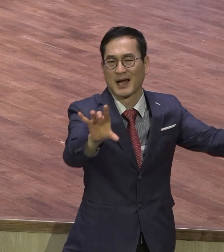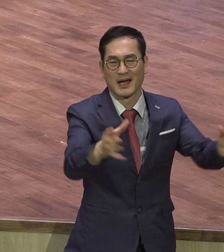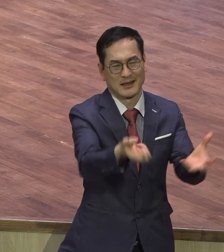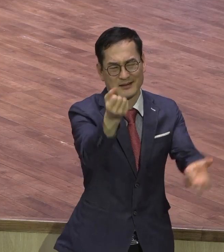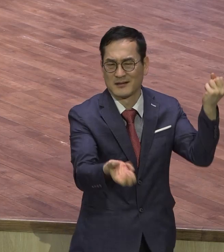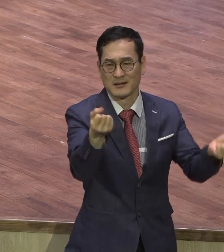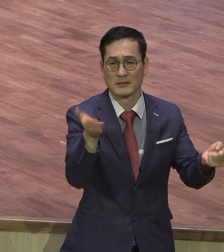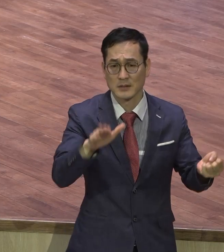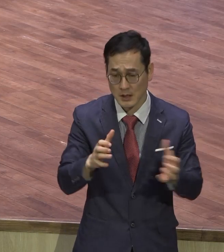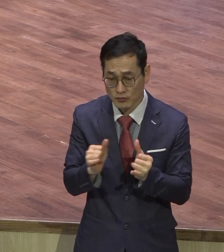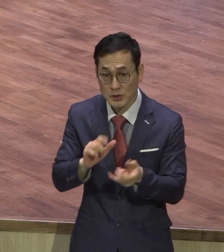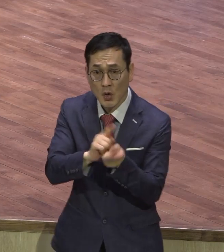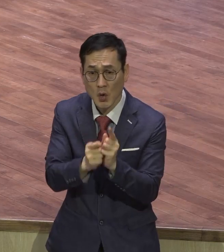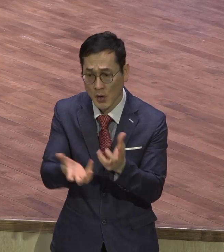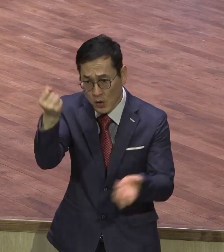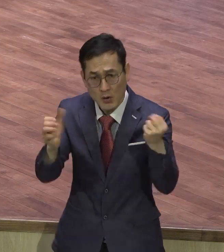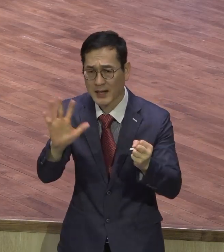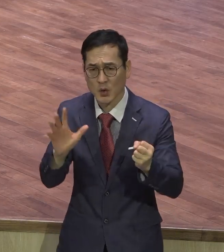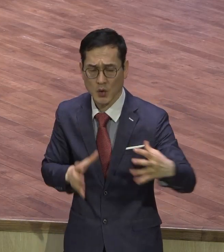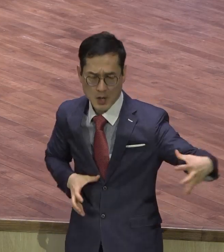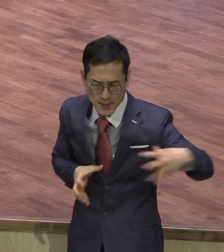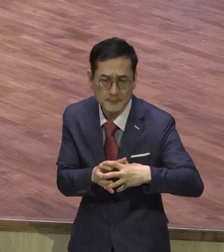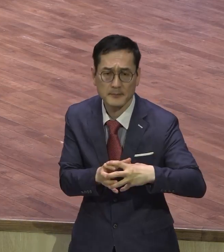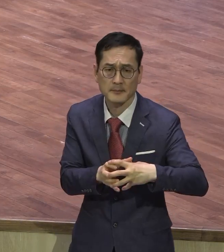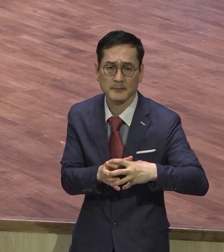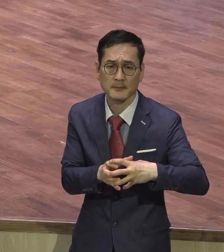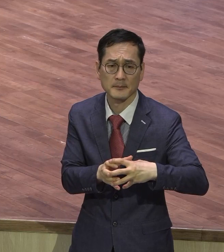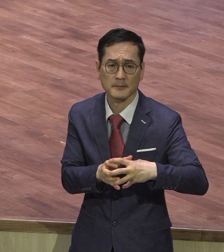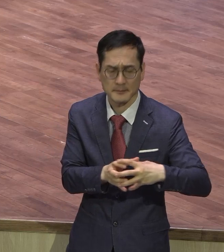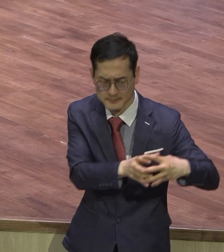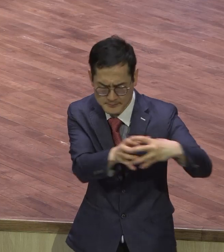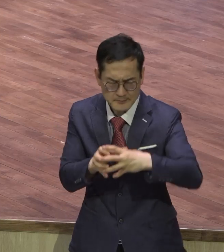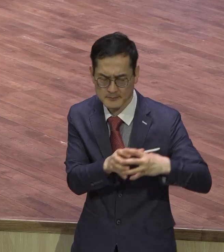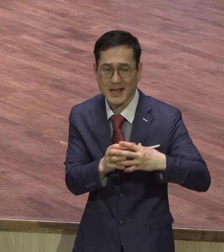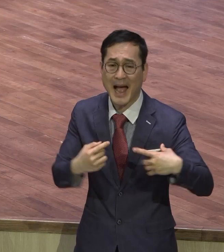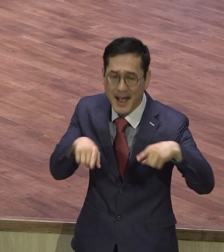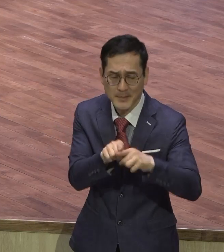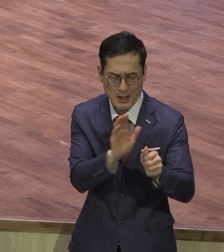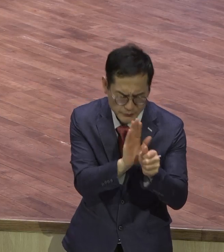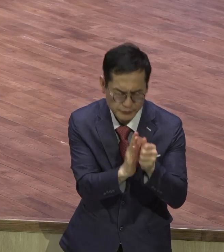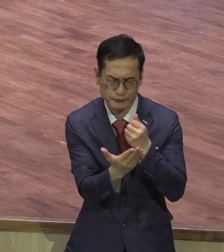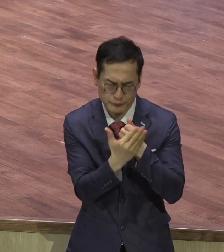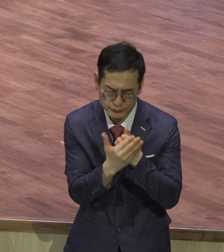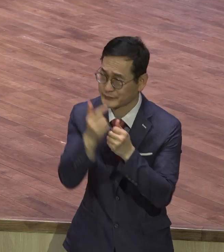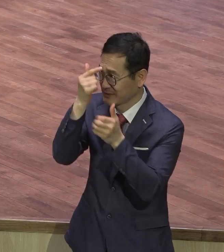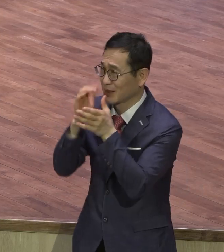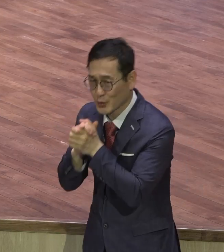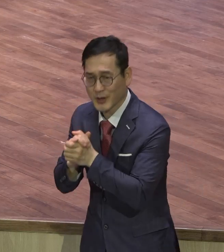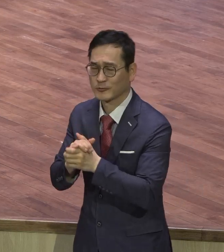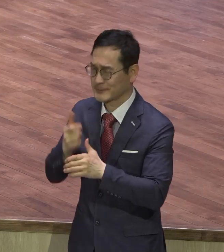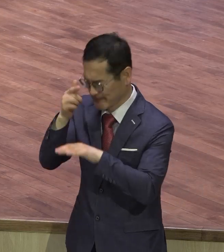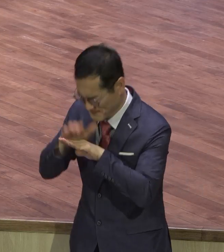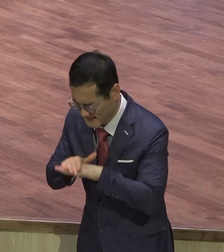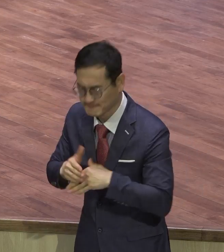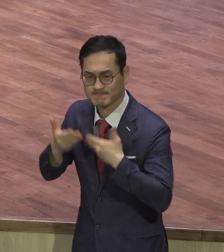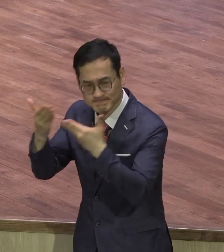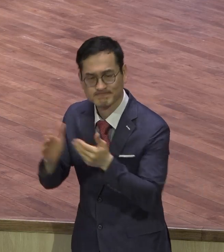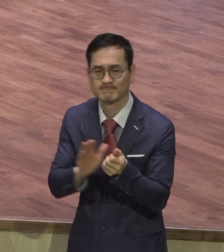거. 사람 모여서 지쳐진 원리스 위드 프린스플 같이 모여서 같이 서로 같이